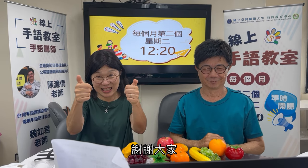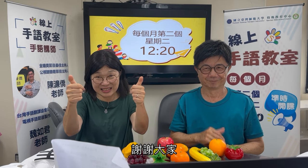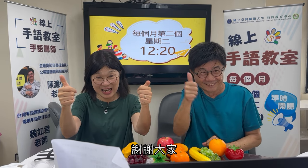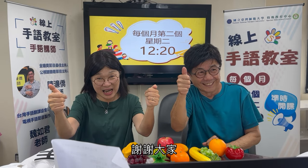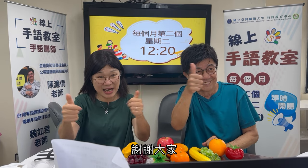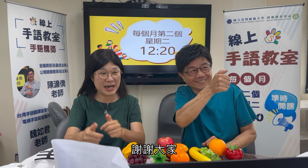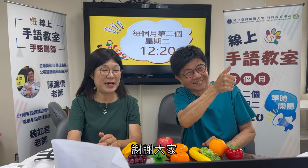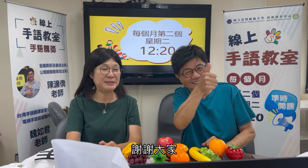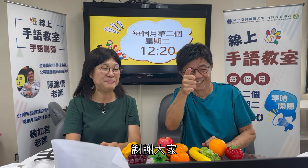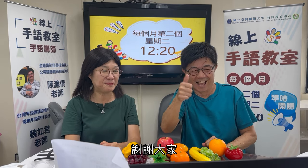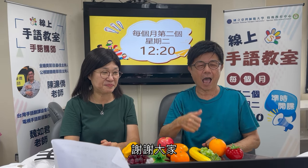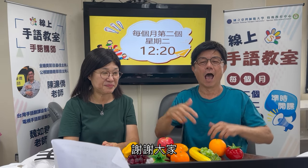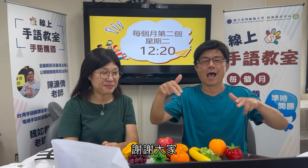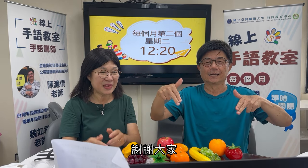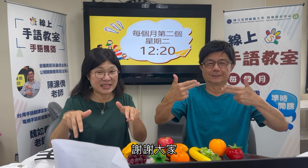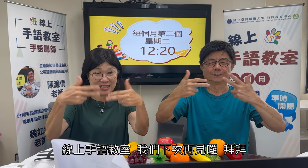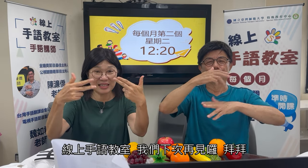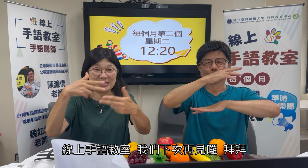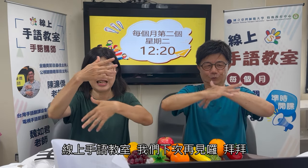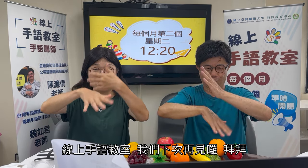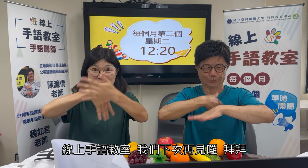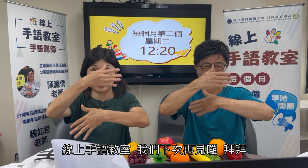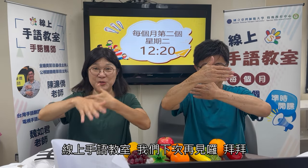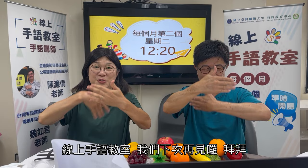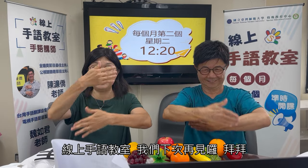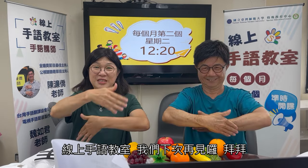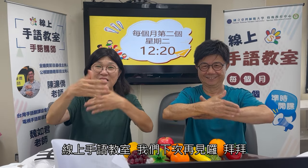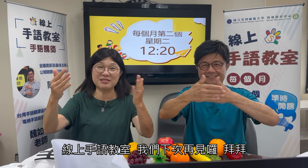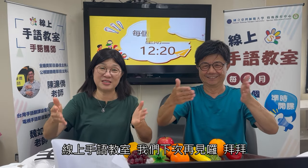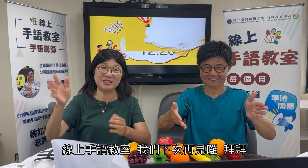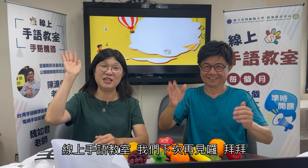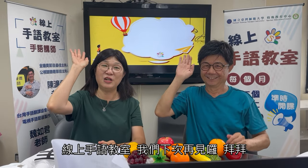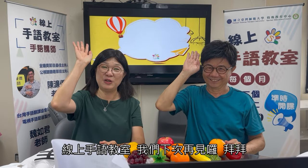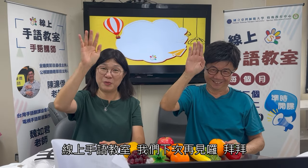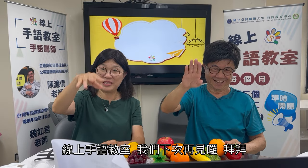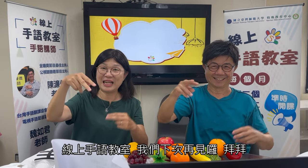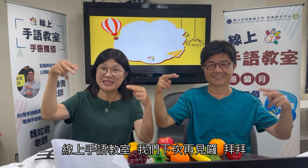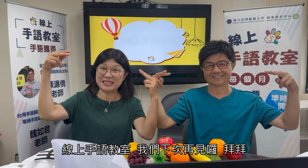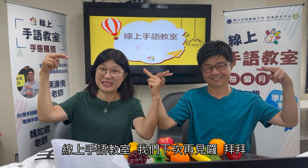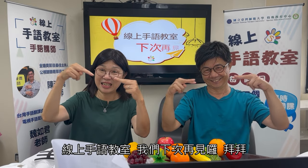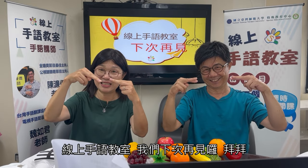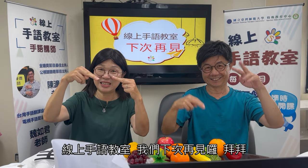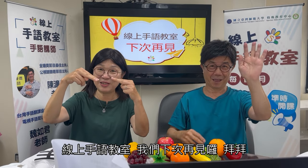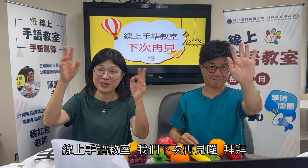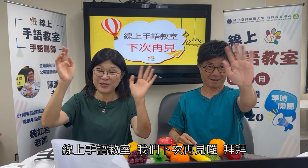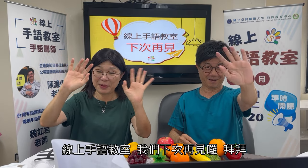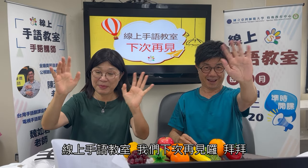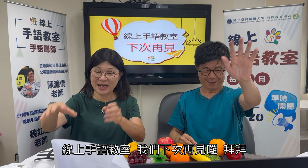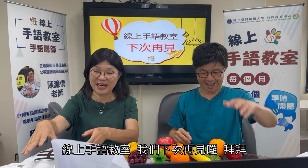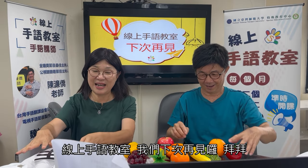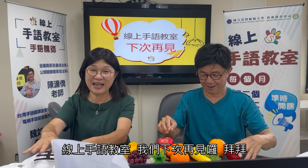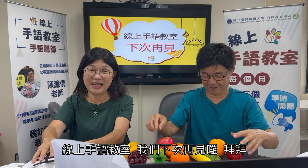家。线上手语教室，我们下次再见咯，拜